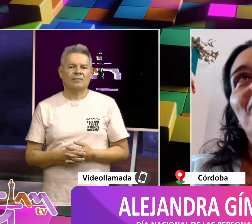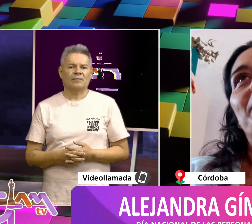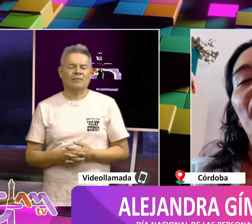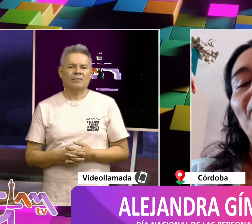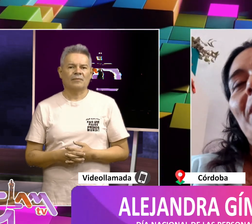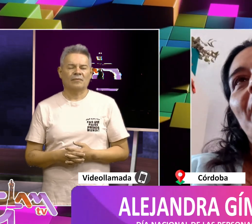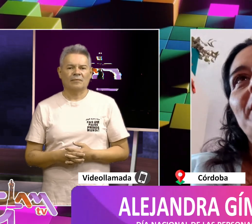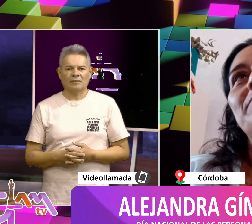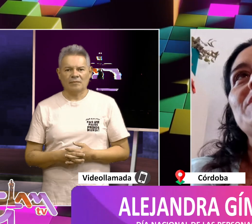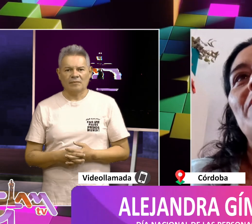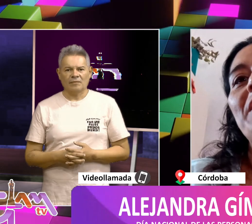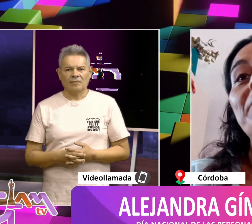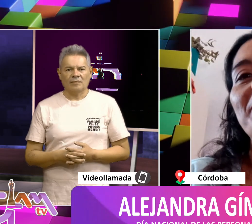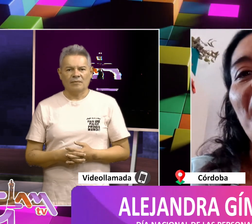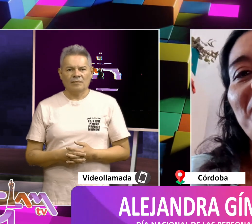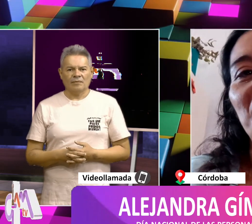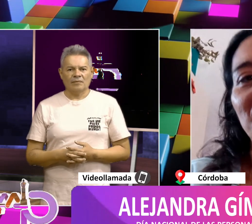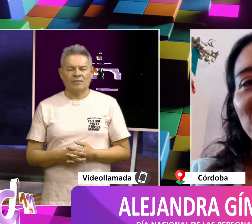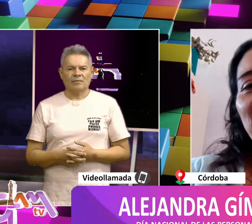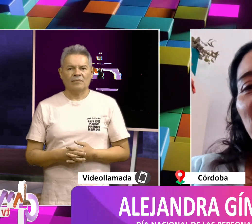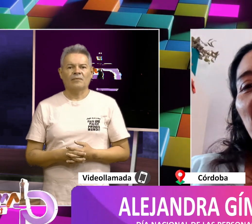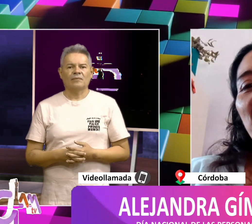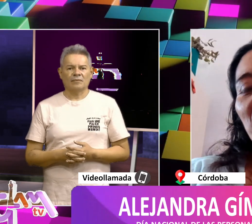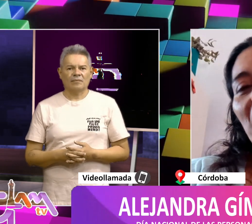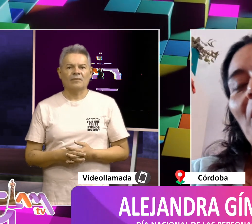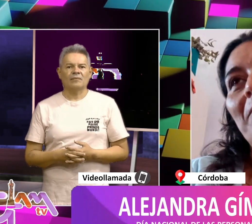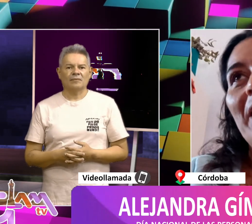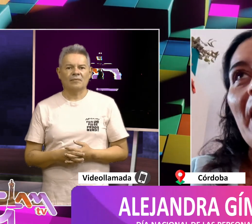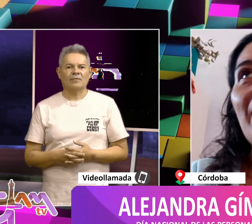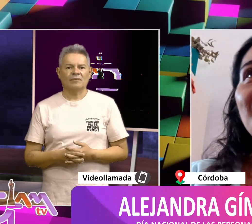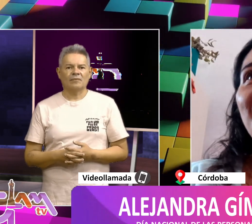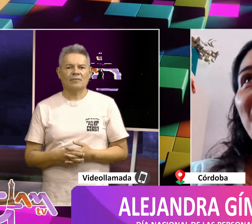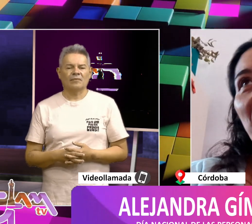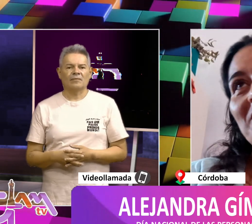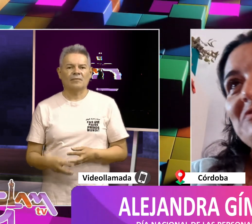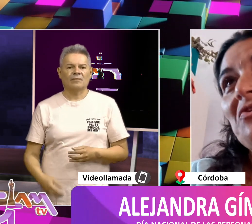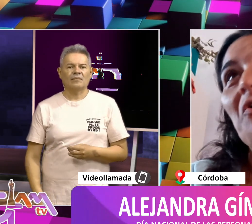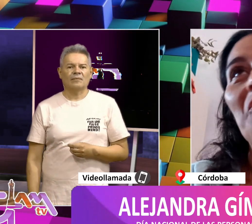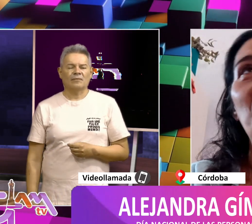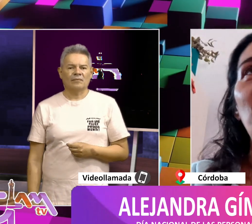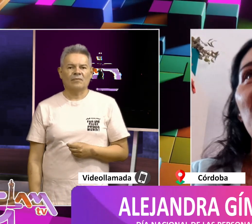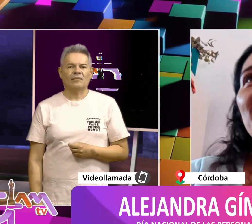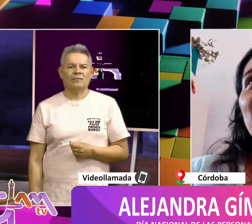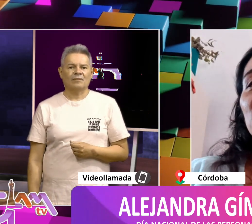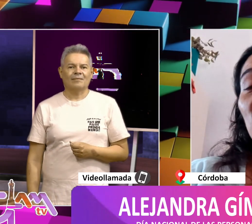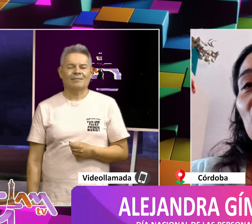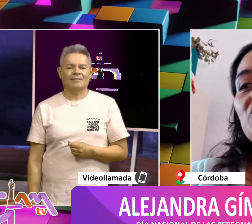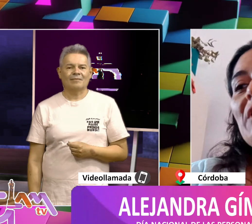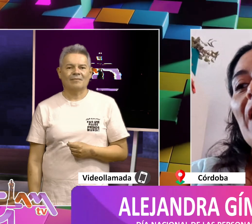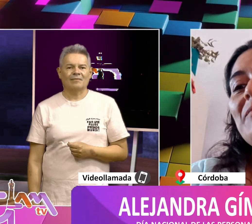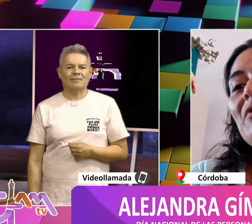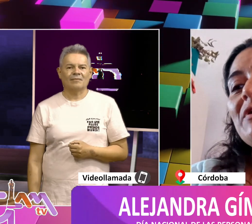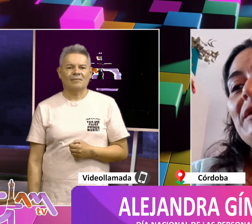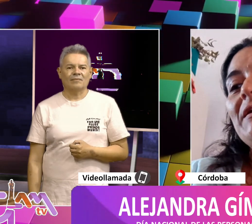viene que Valentín ya va a ir a primer año, va a ir a una escuela más grande, va a ir solo, son